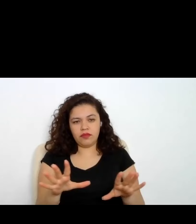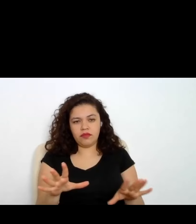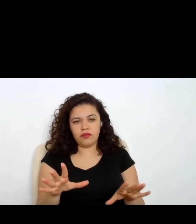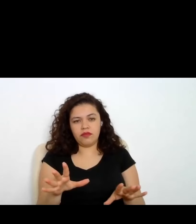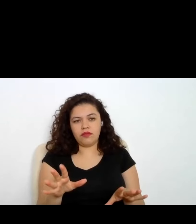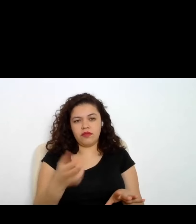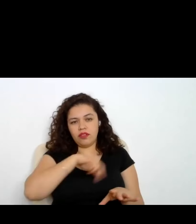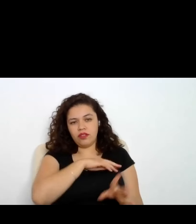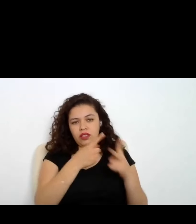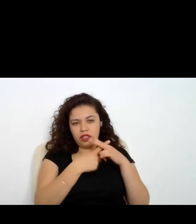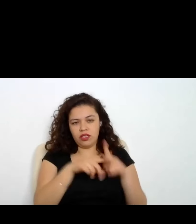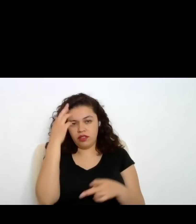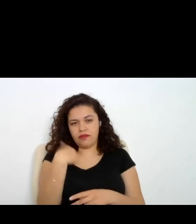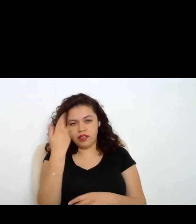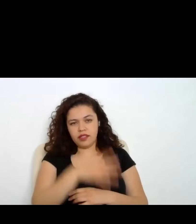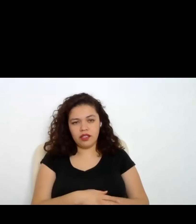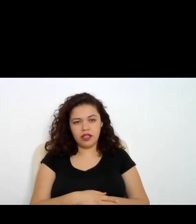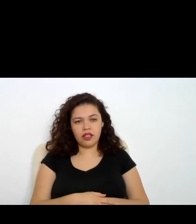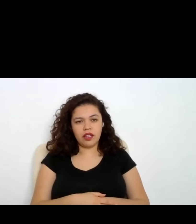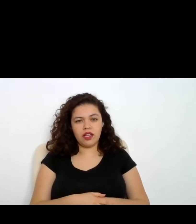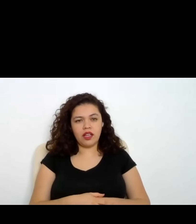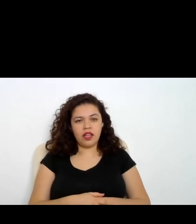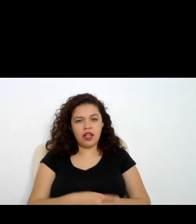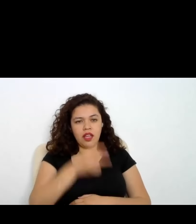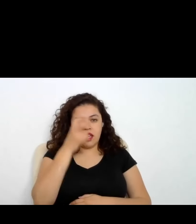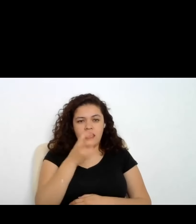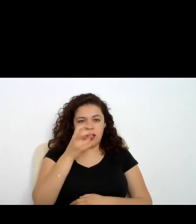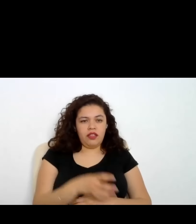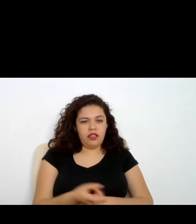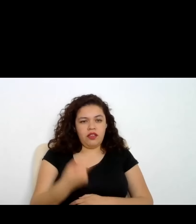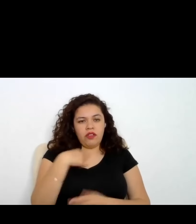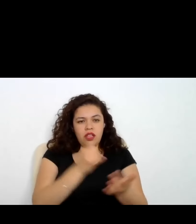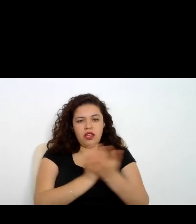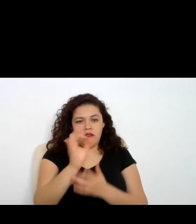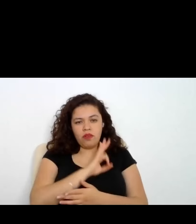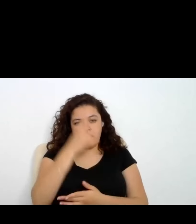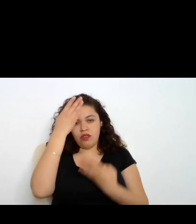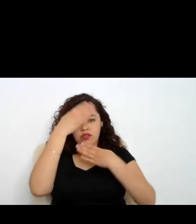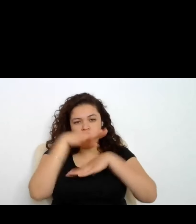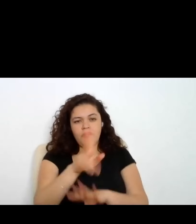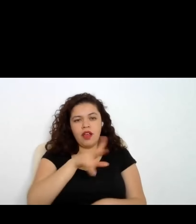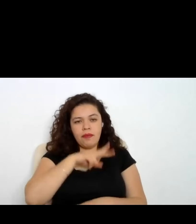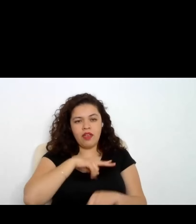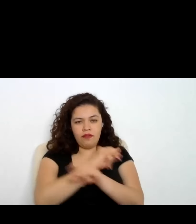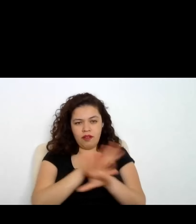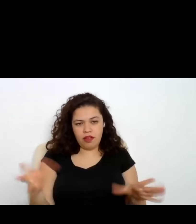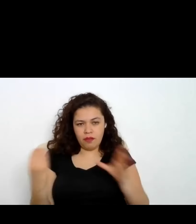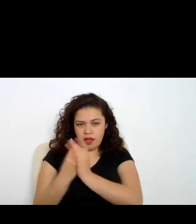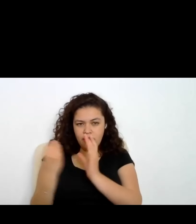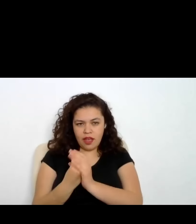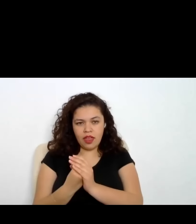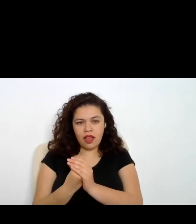un principio, es justamente esto, el que yo pueda decidir sobre mis datos personales